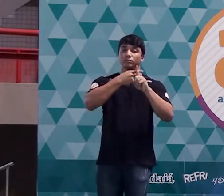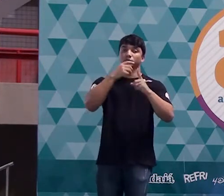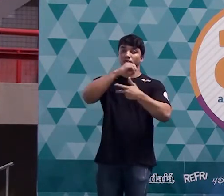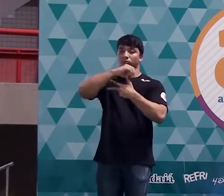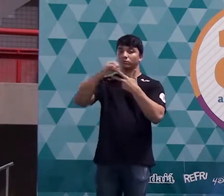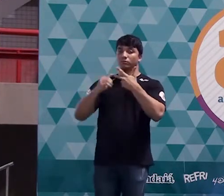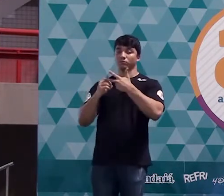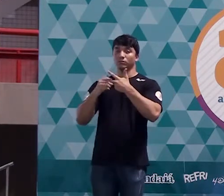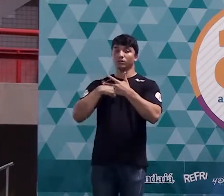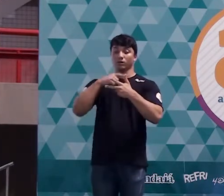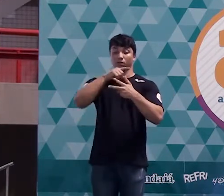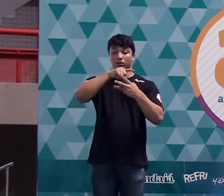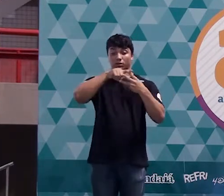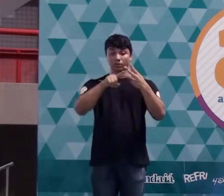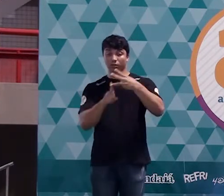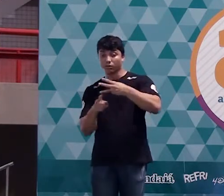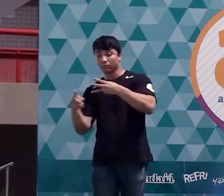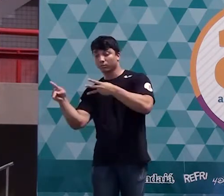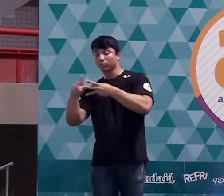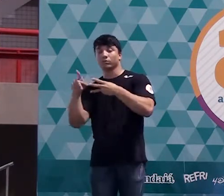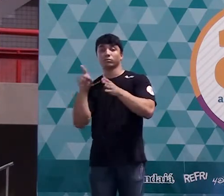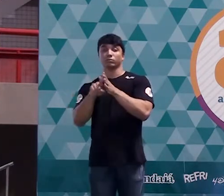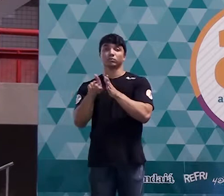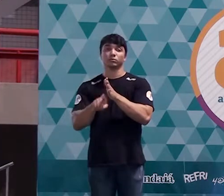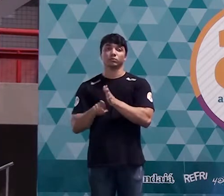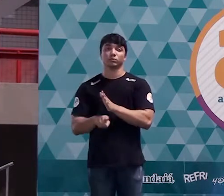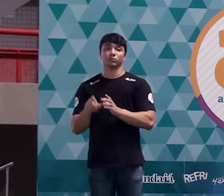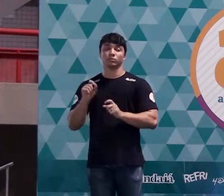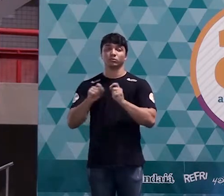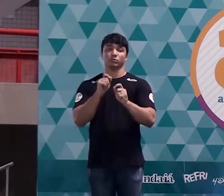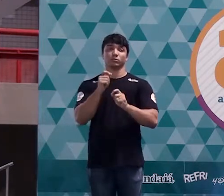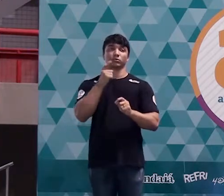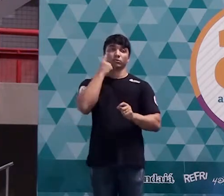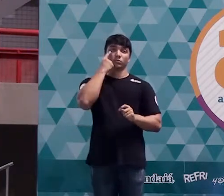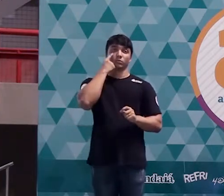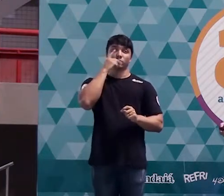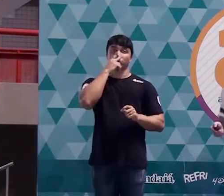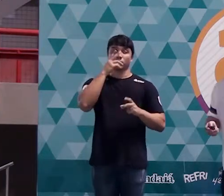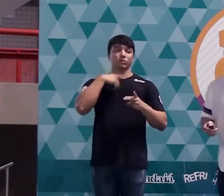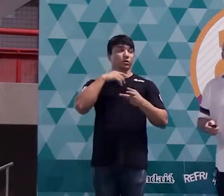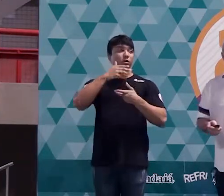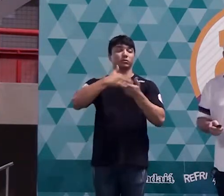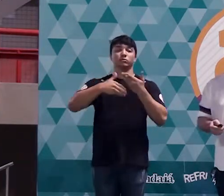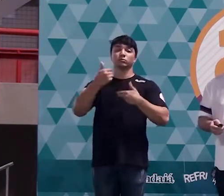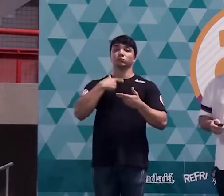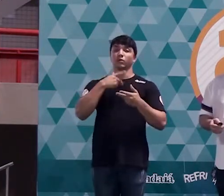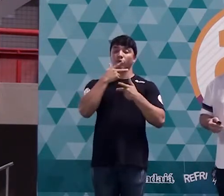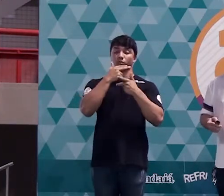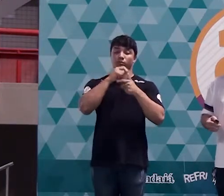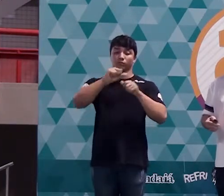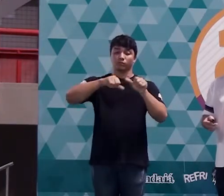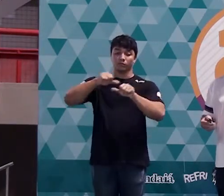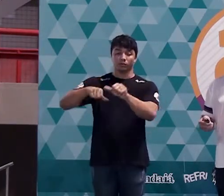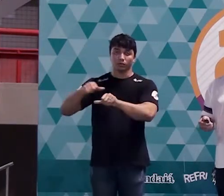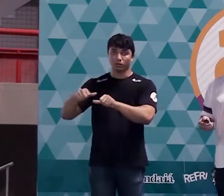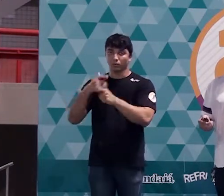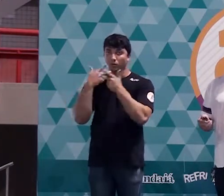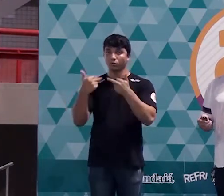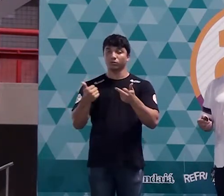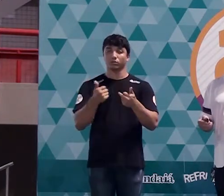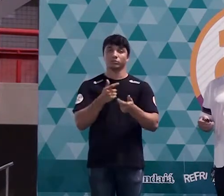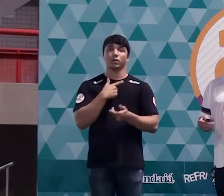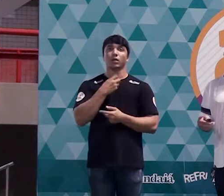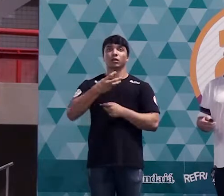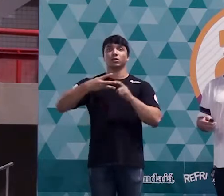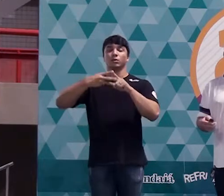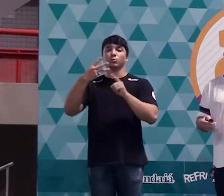Enem. 3 questões, em média, envolvendo variedades linguísticas. E aí, professor, mais 3 é